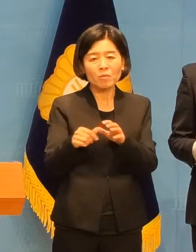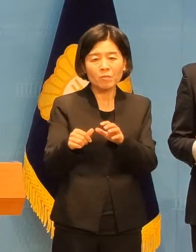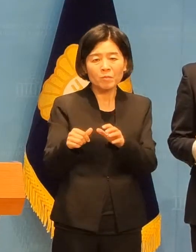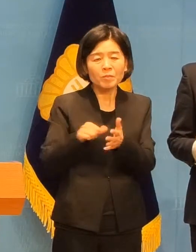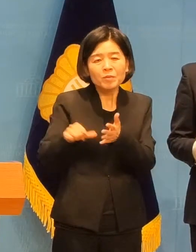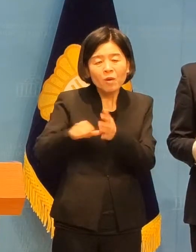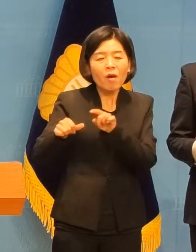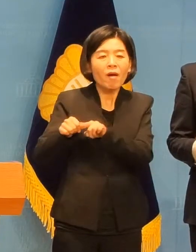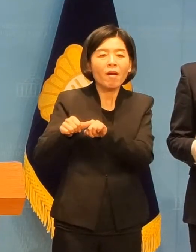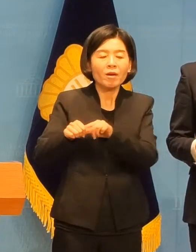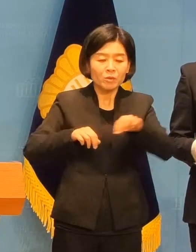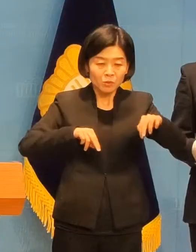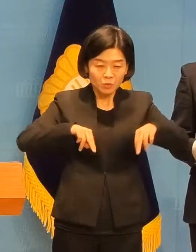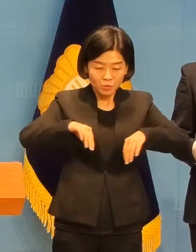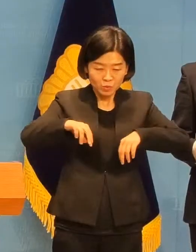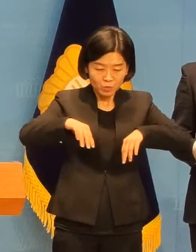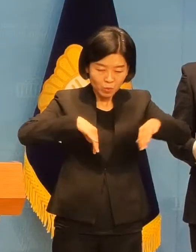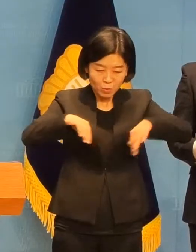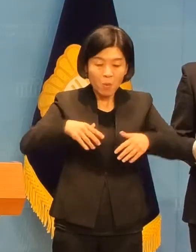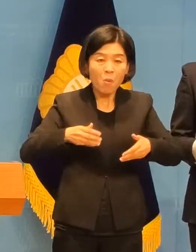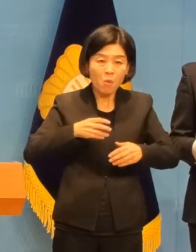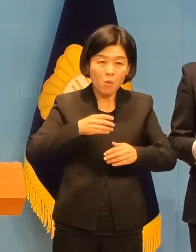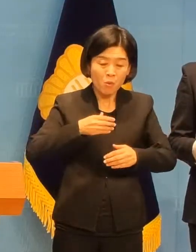위에 존재해서는 안 됩니다.